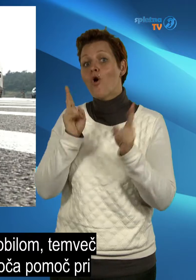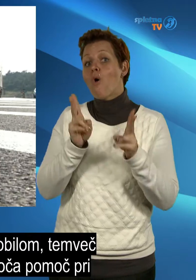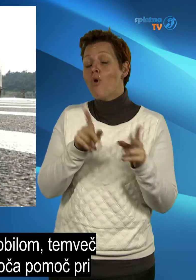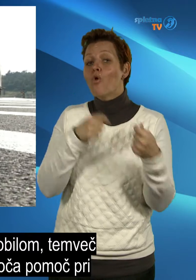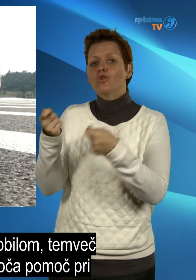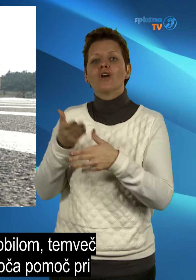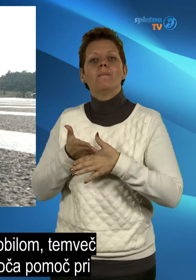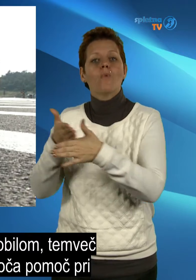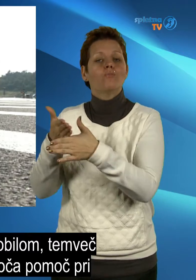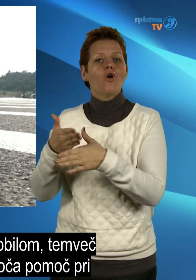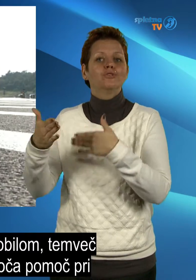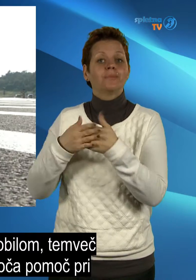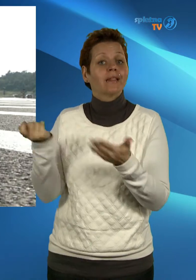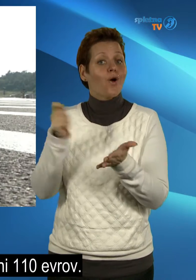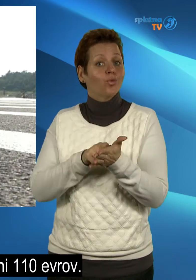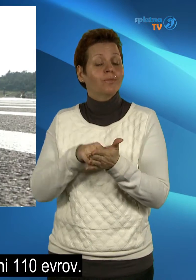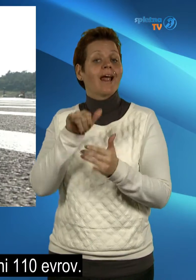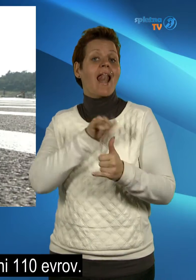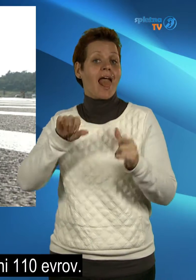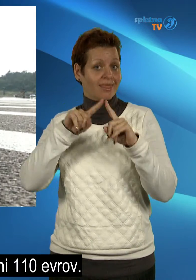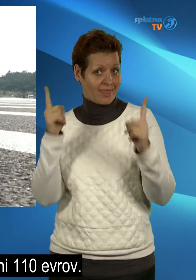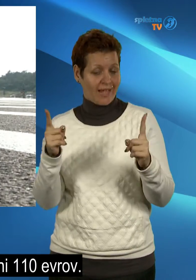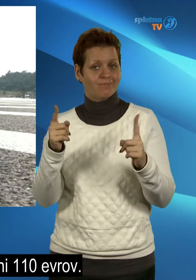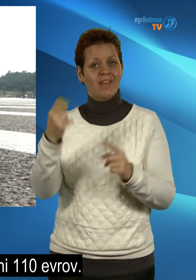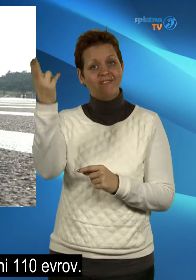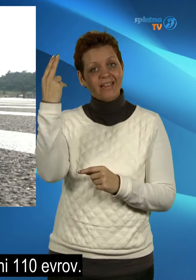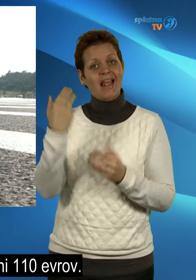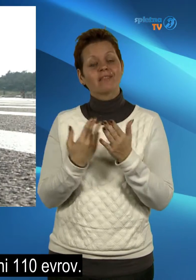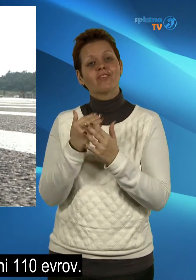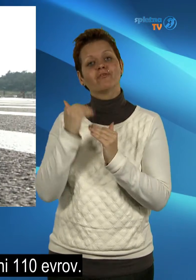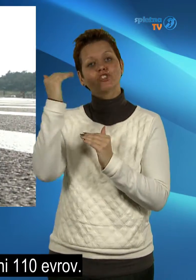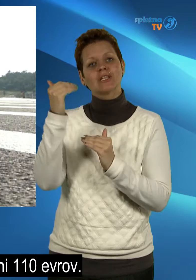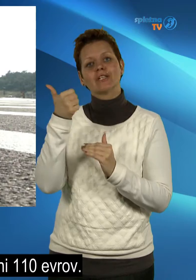letnih vinjet v višini 110 evrov.